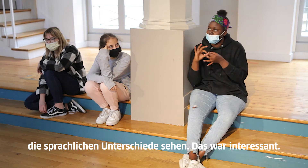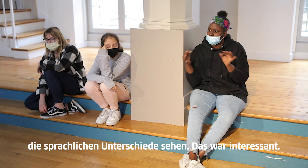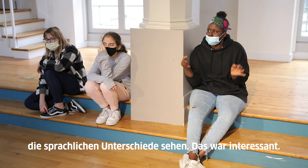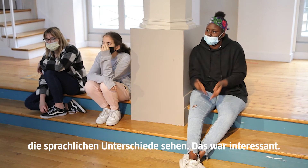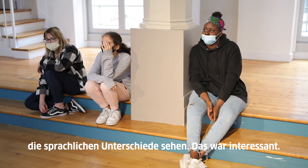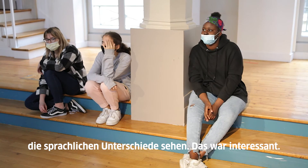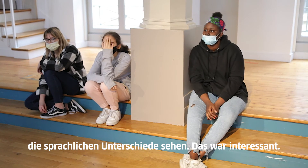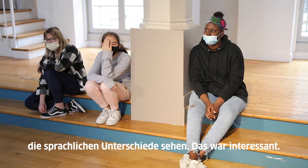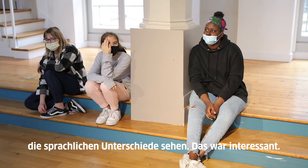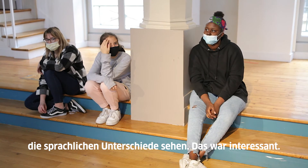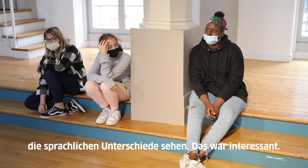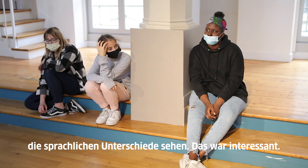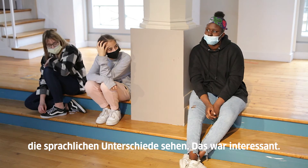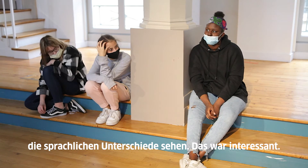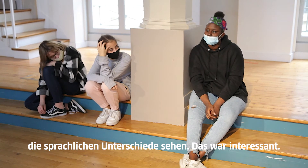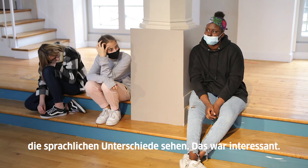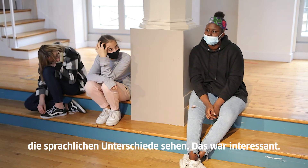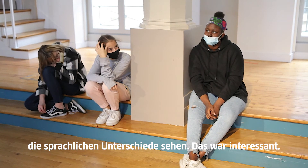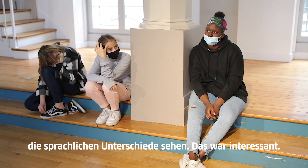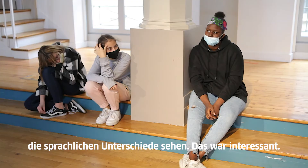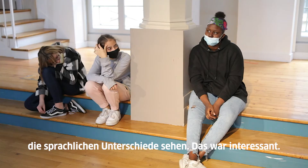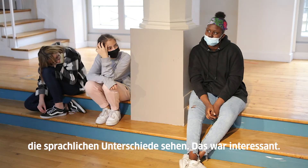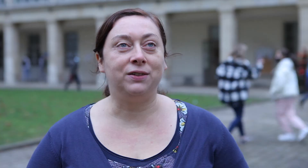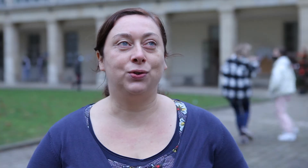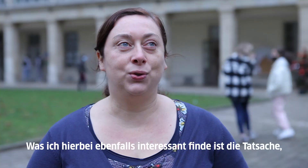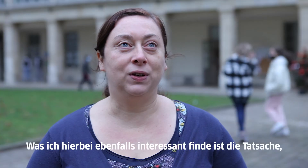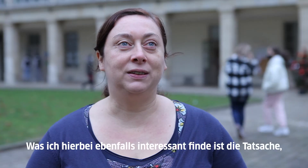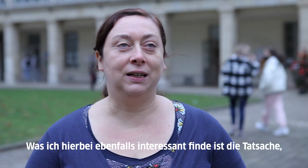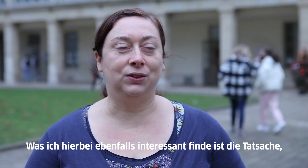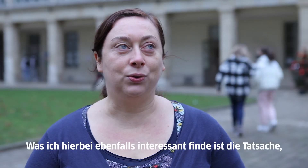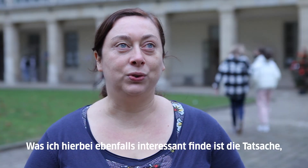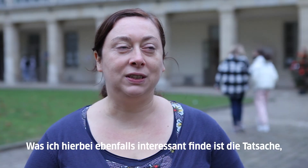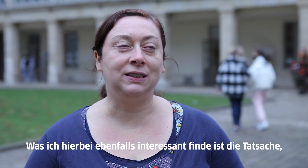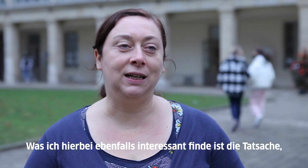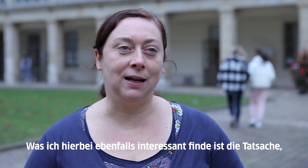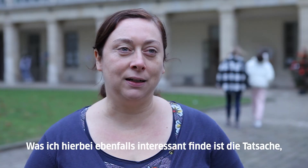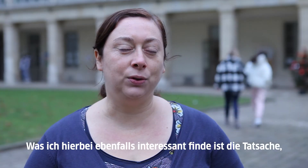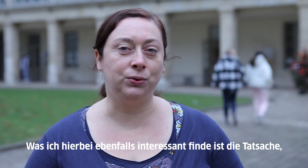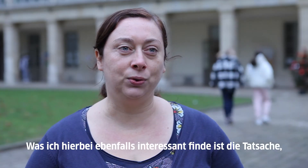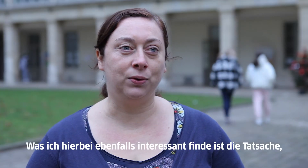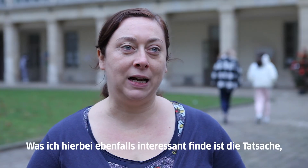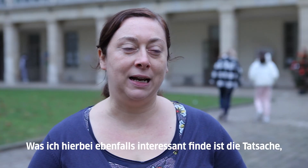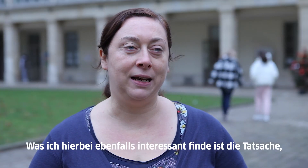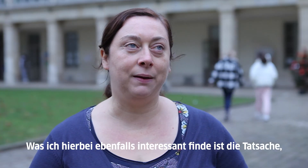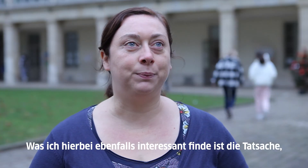voir la différence des langues, c'était intéressant. Ce que je trouve intéressant aussi, c'est que là, l'inclusion, elle est